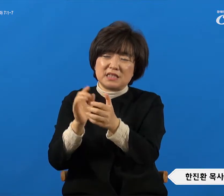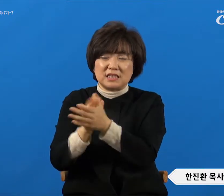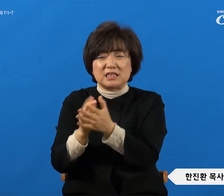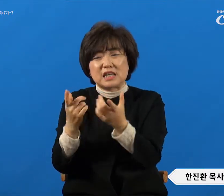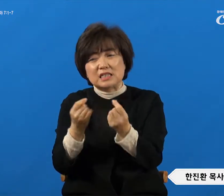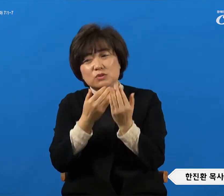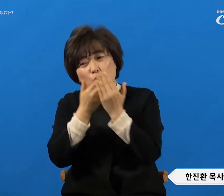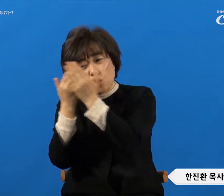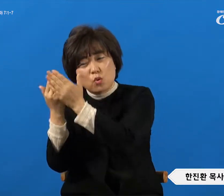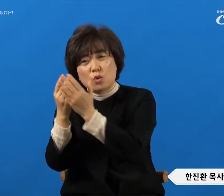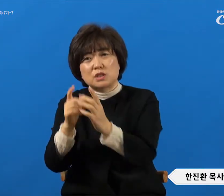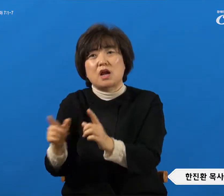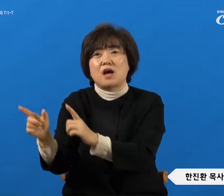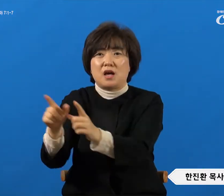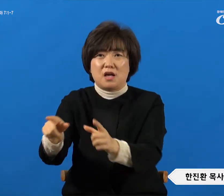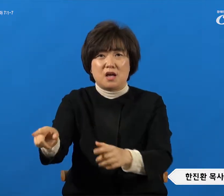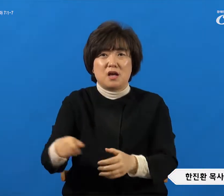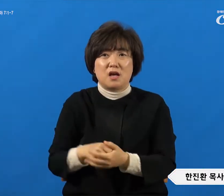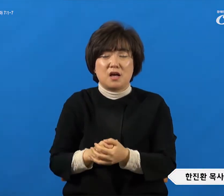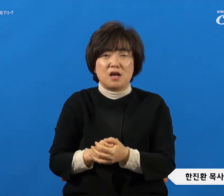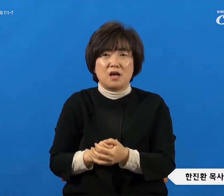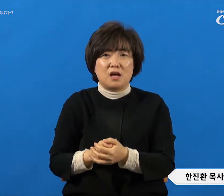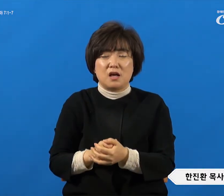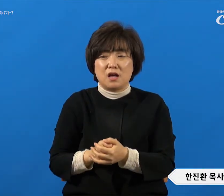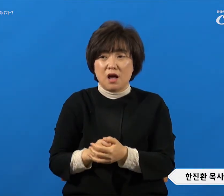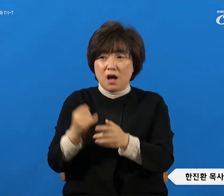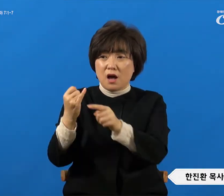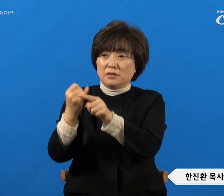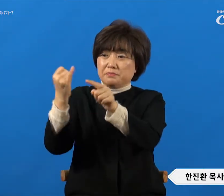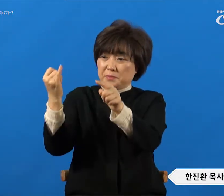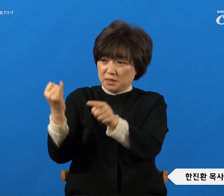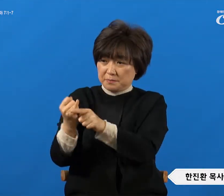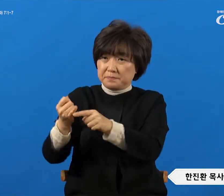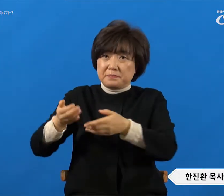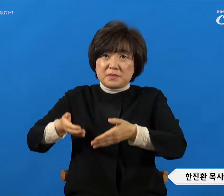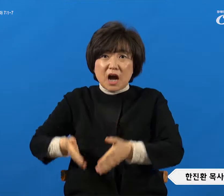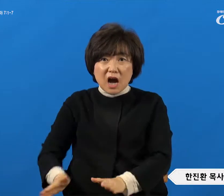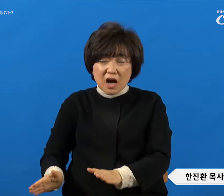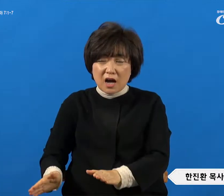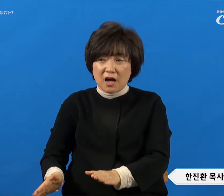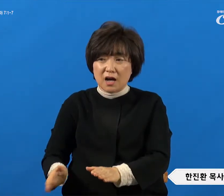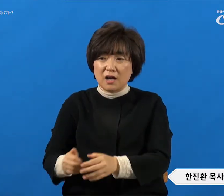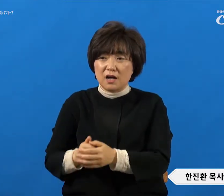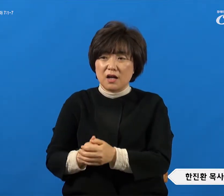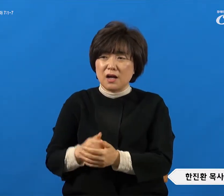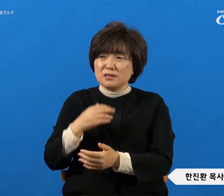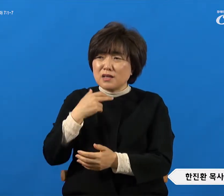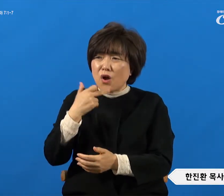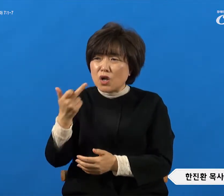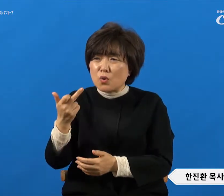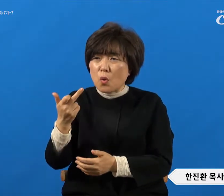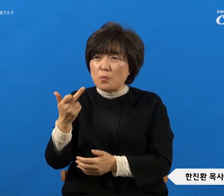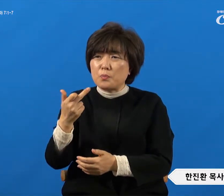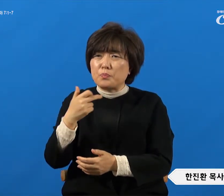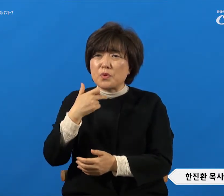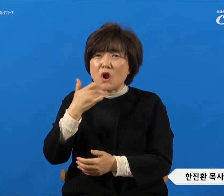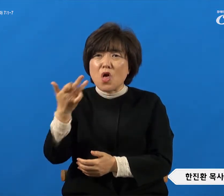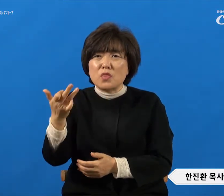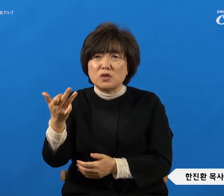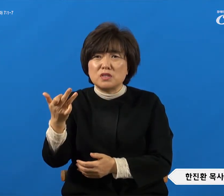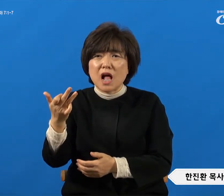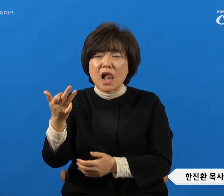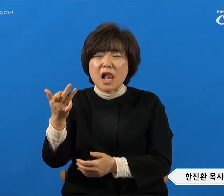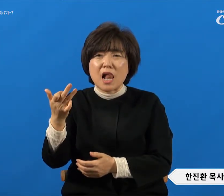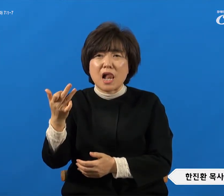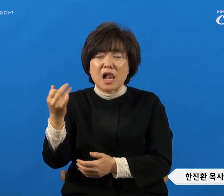그냥 같이 살아버리는 것입니다. 그러다가 덜컥 애기라도 낳으면 이제 겨우 17살, 18살